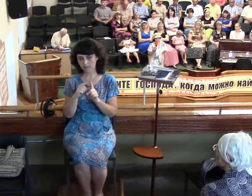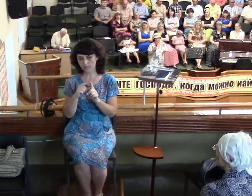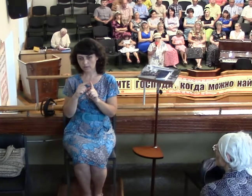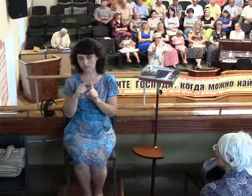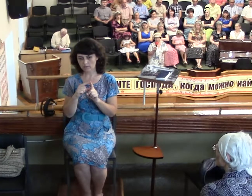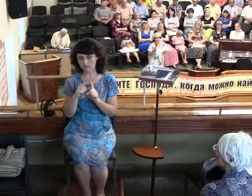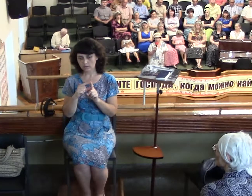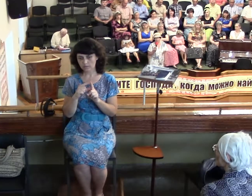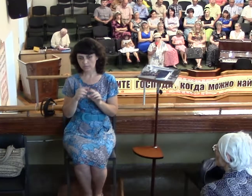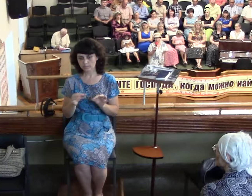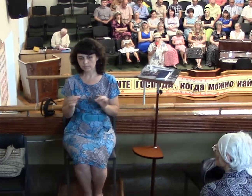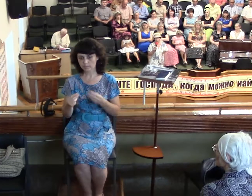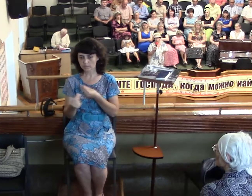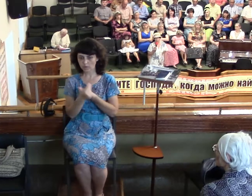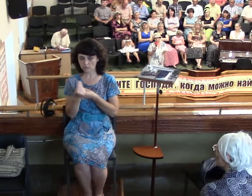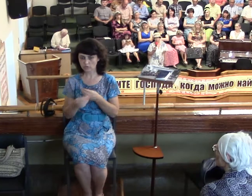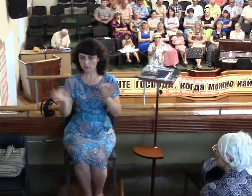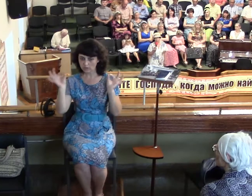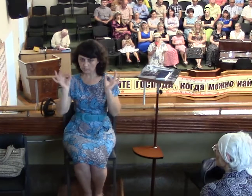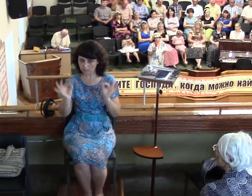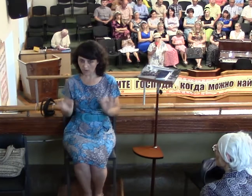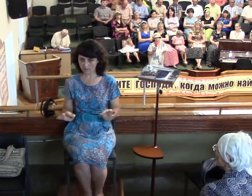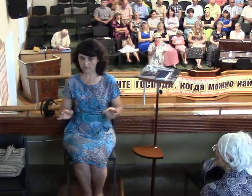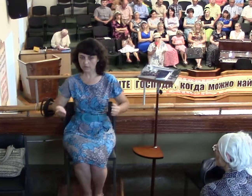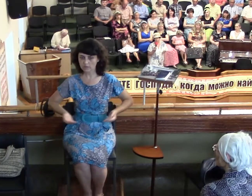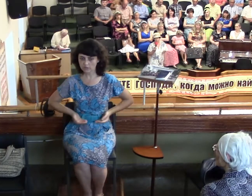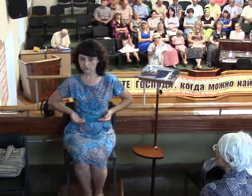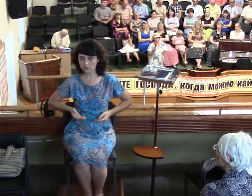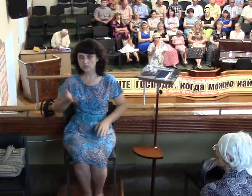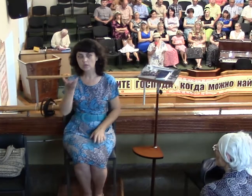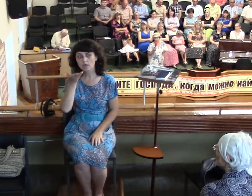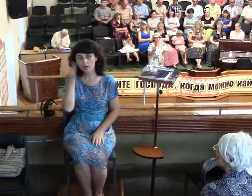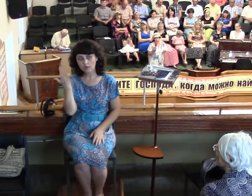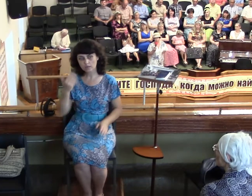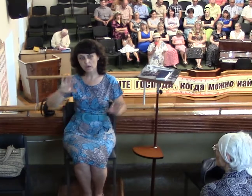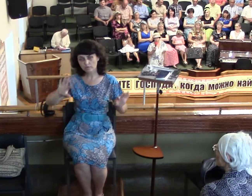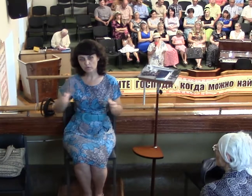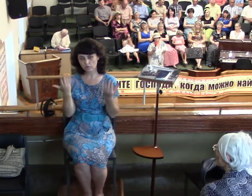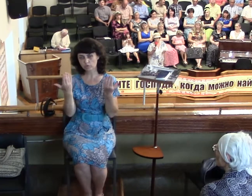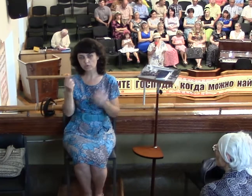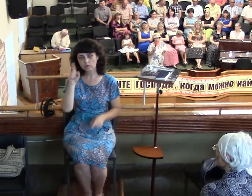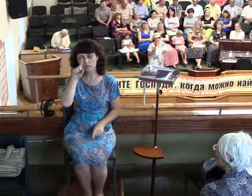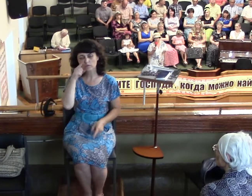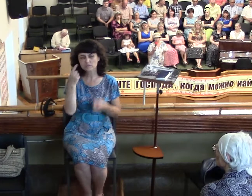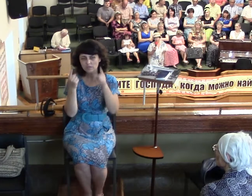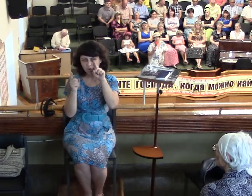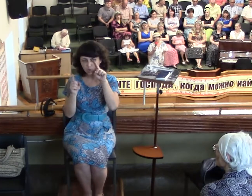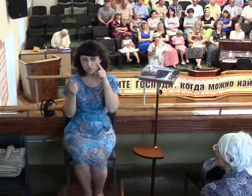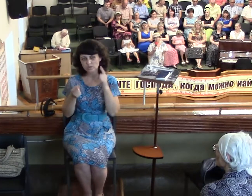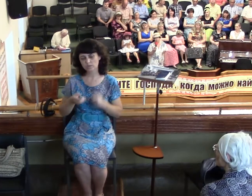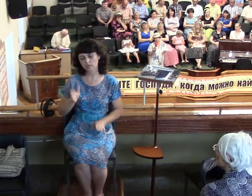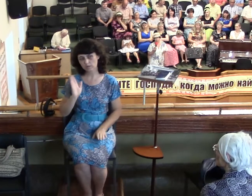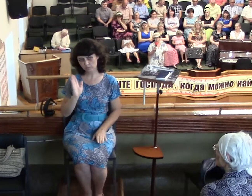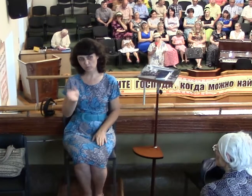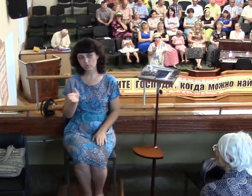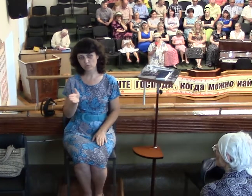Читайте Библию, когда из глаз рекой польются слезы друг и дрогнет мир души,